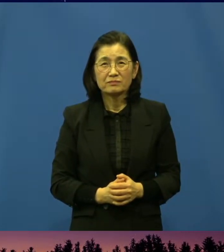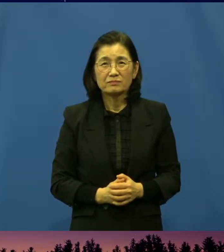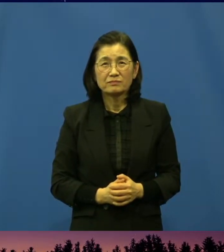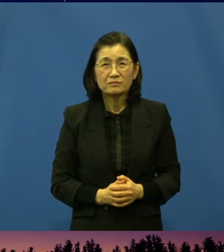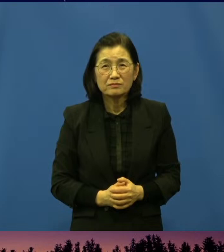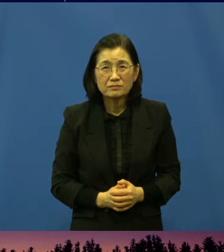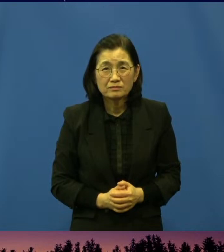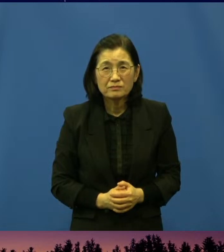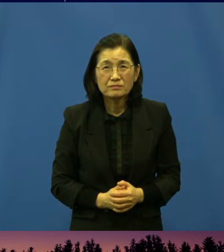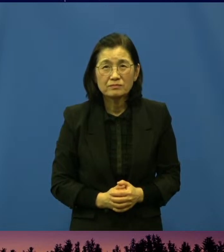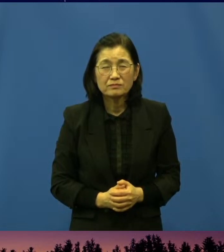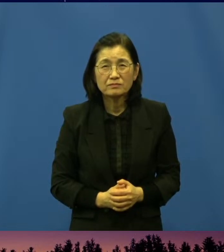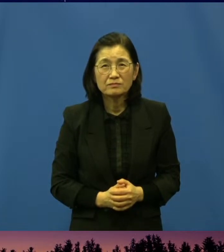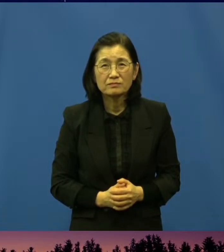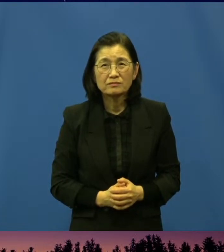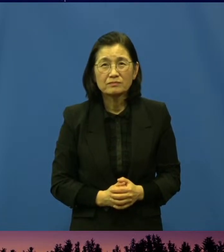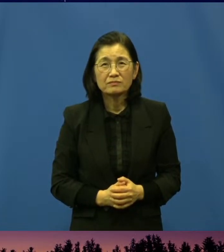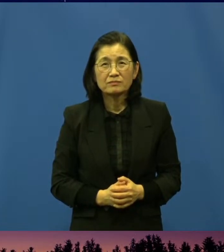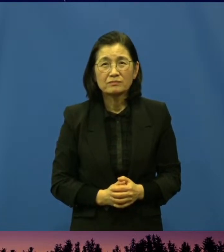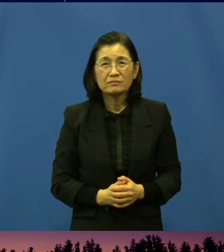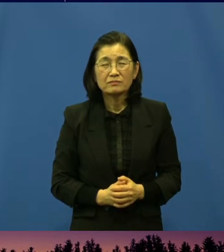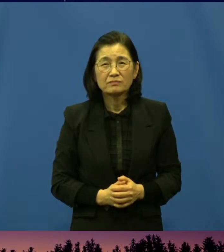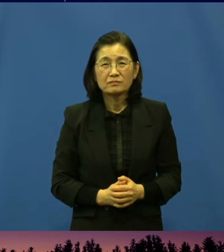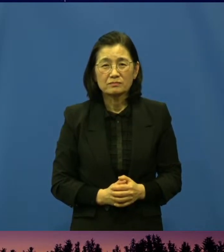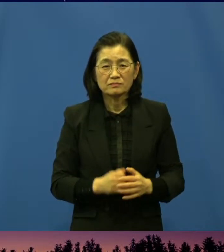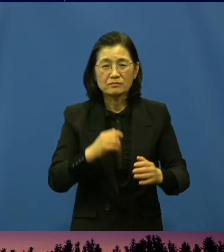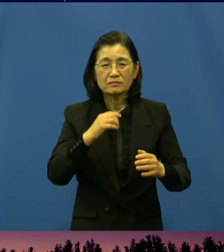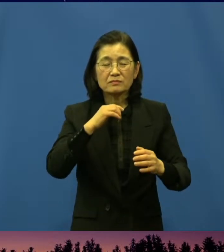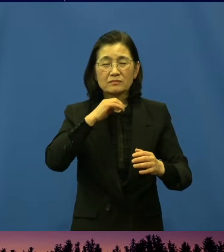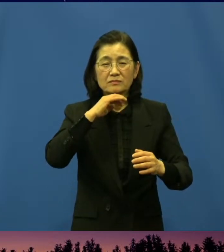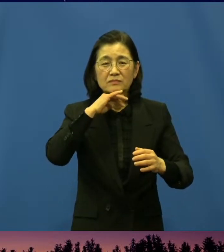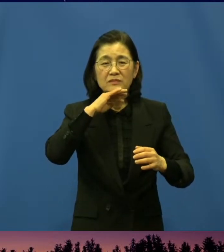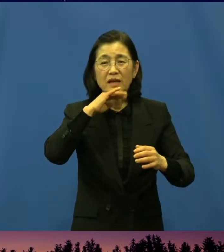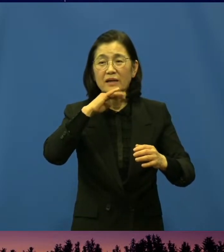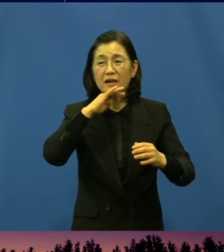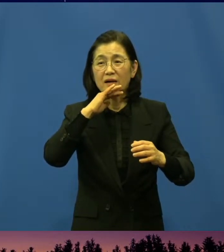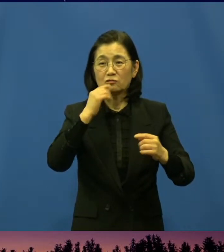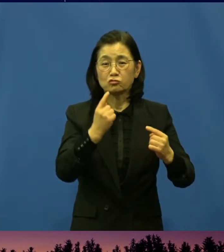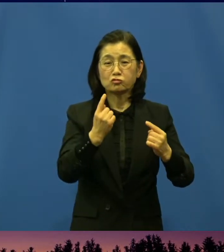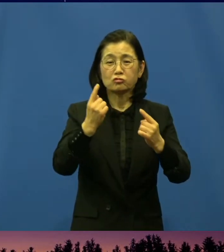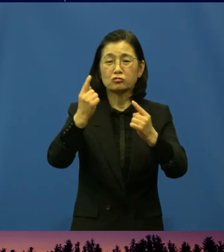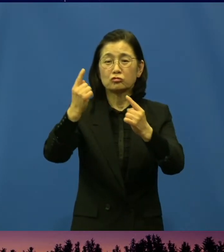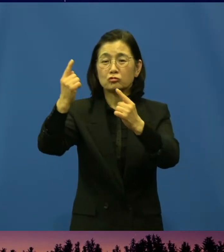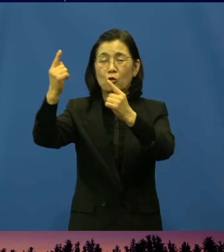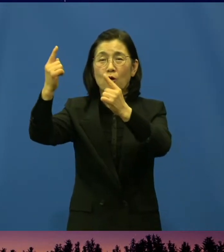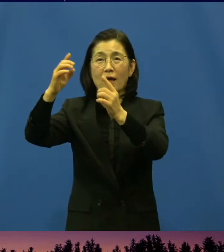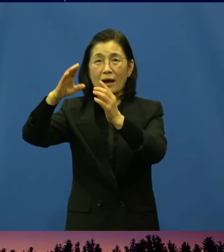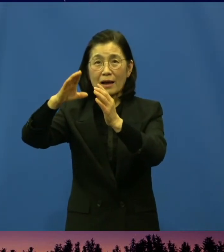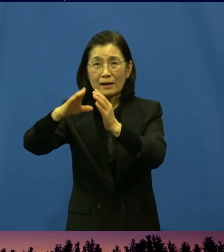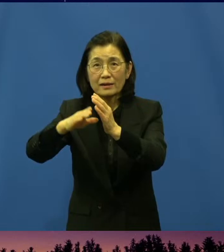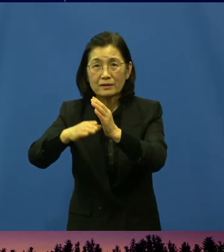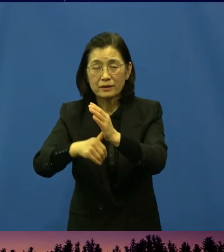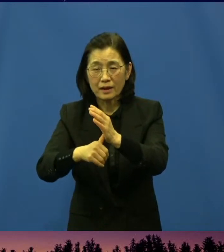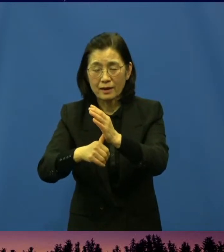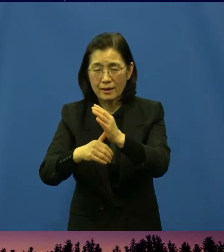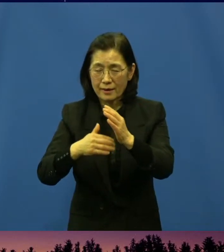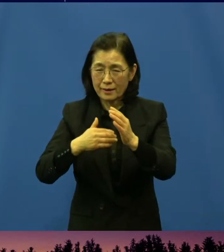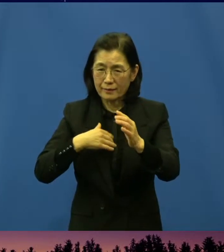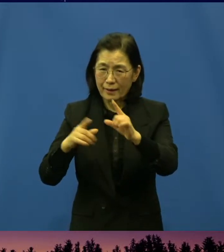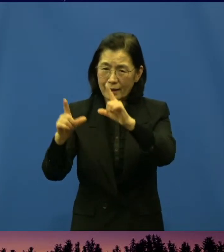나라고 하는 나이를 먹고 가는데 어느 날 브레이크 스루죠. 하나님이 내 시간 속에 찾아오신